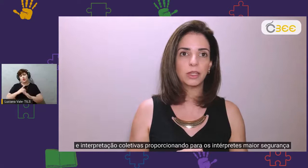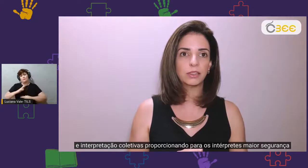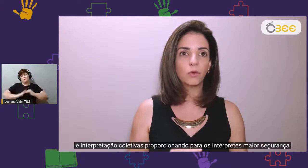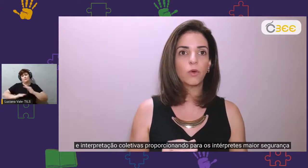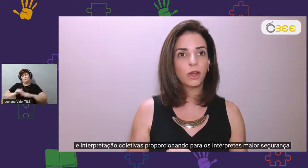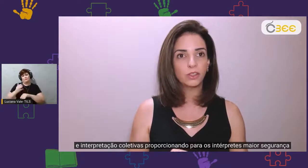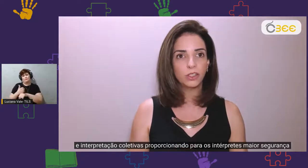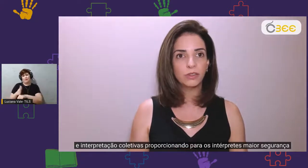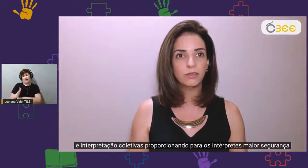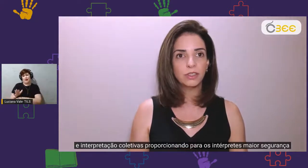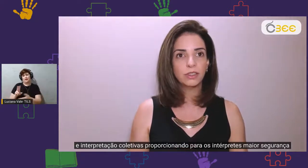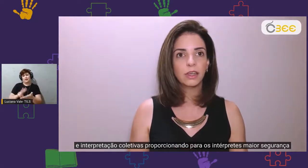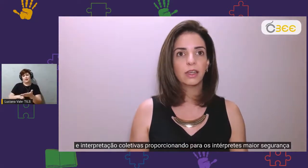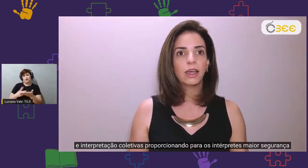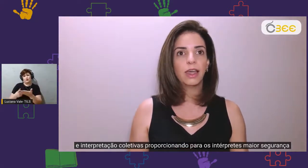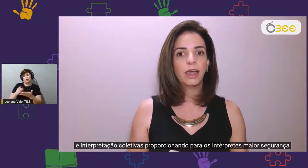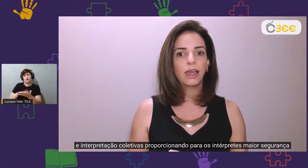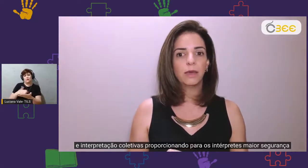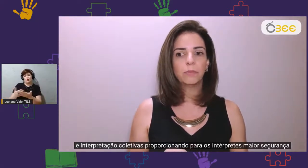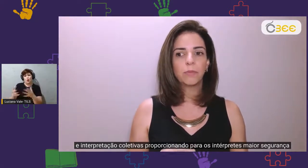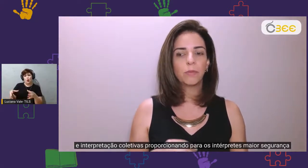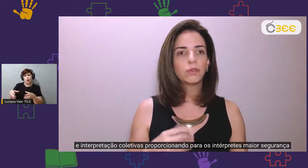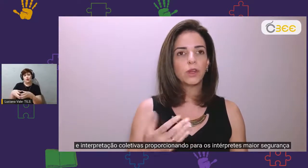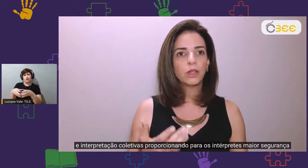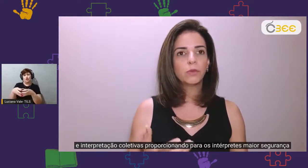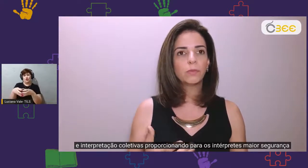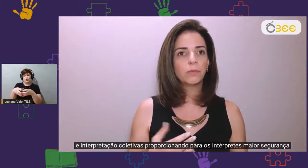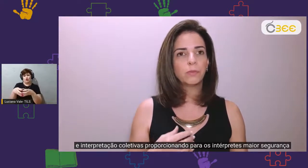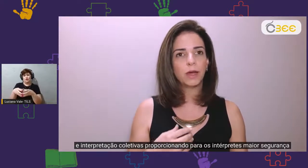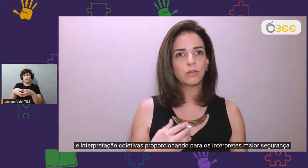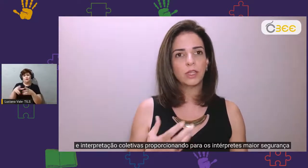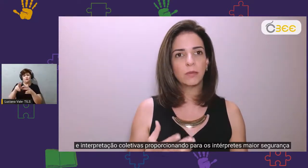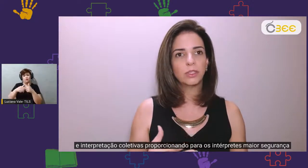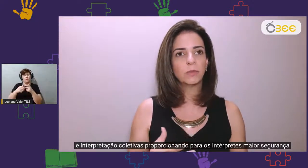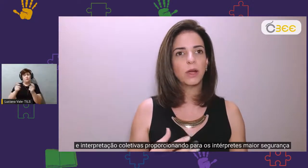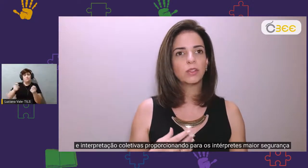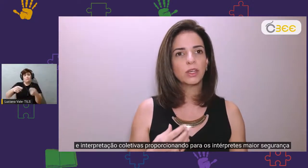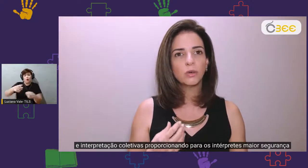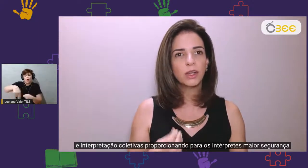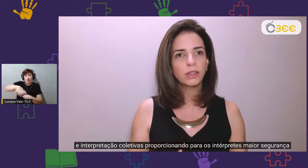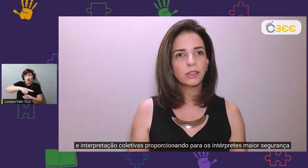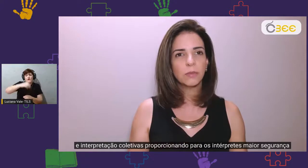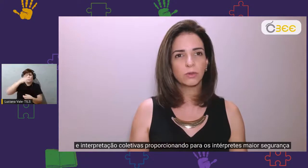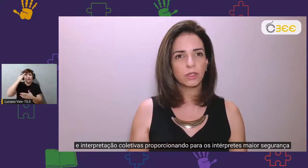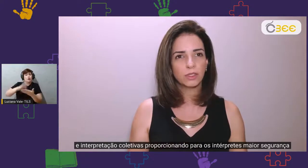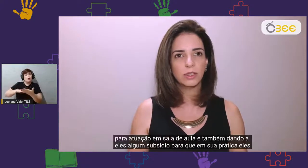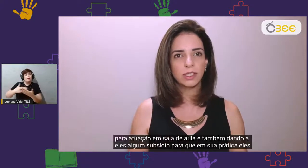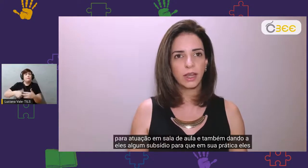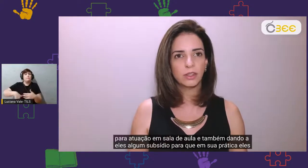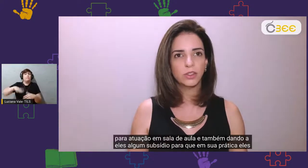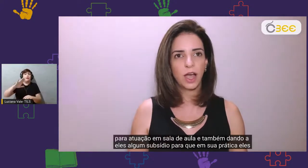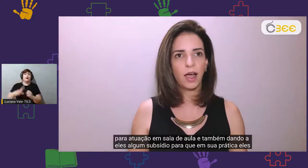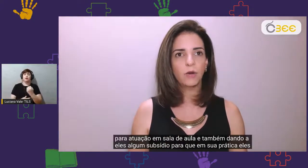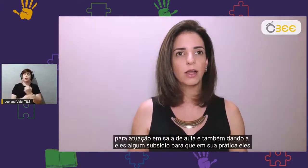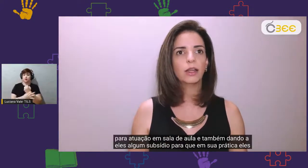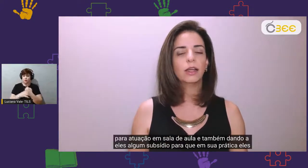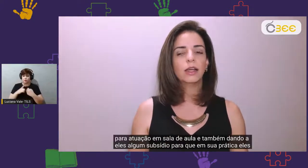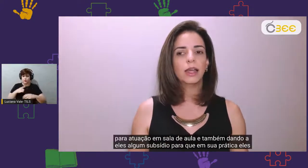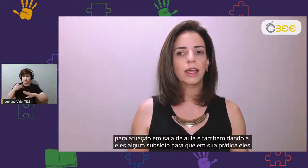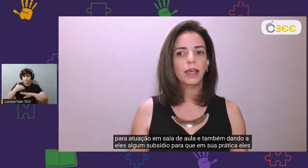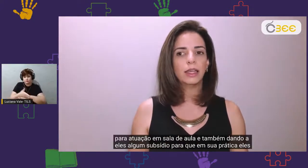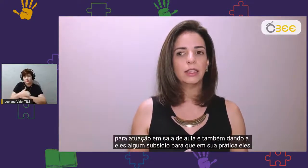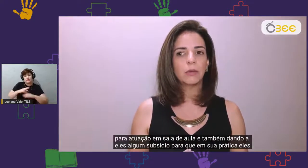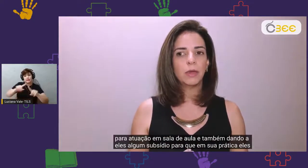e interpretação coletivas, proporcionando para os intérpretes maior segurança para atuação em sala de